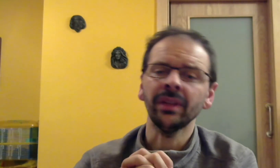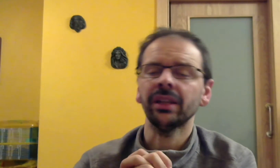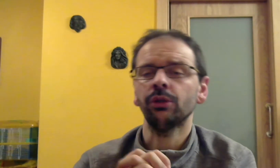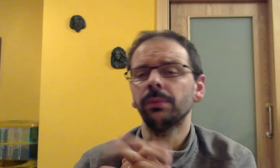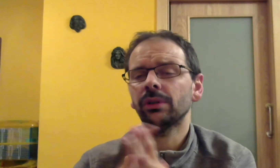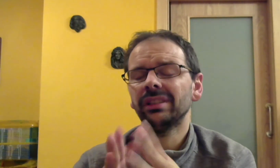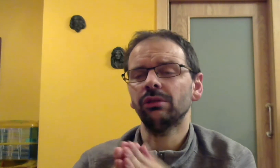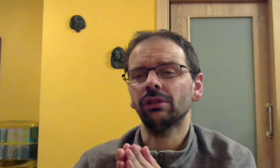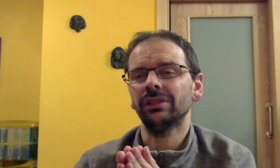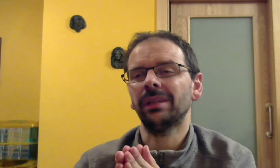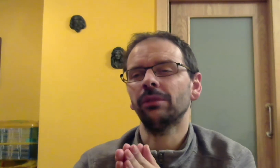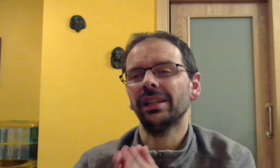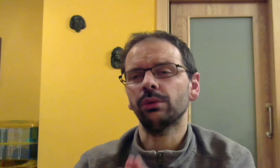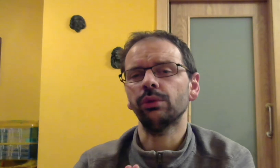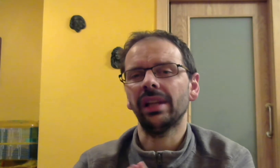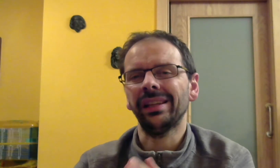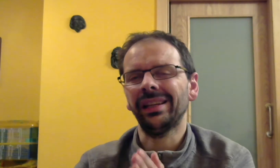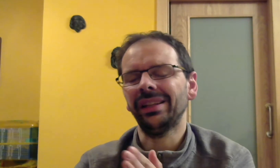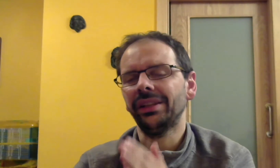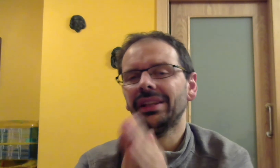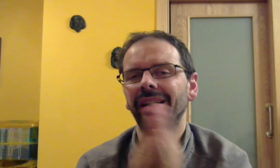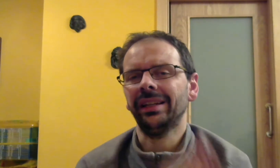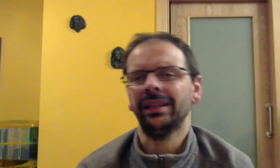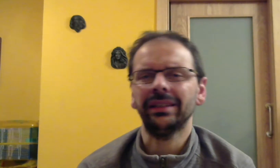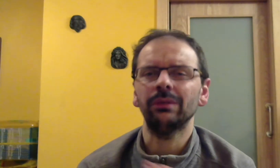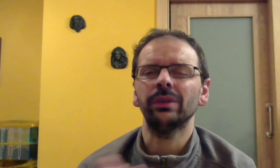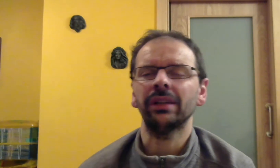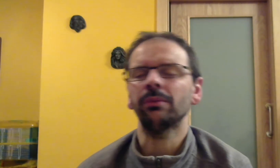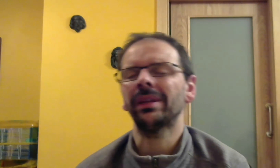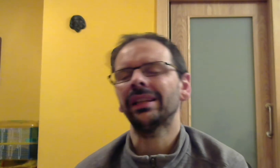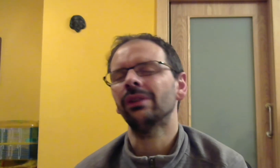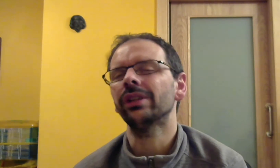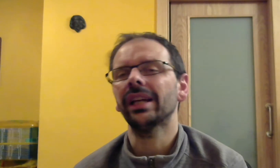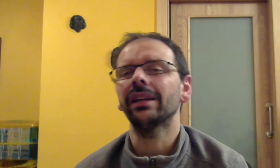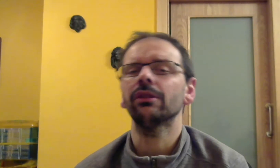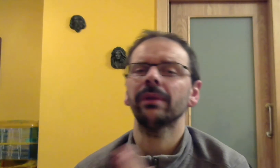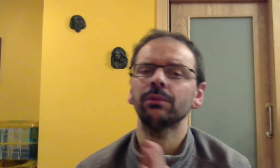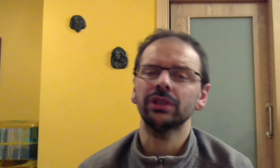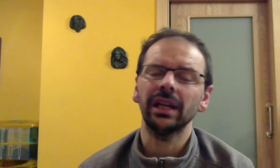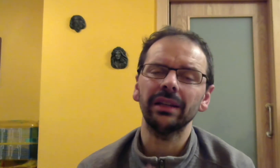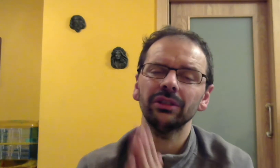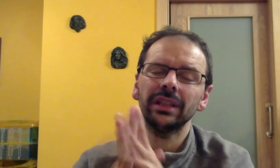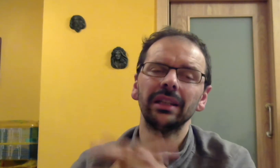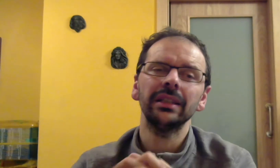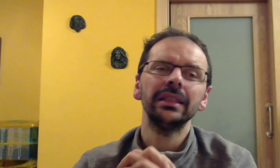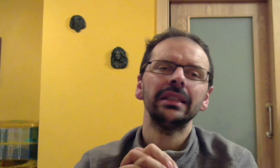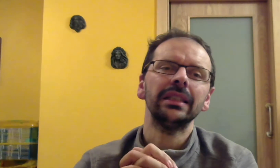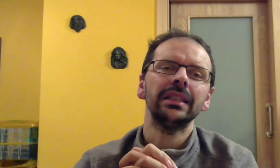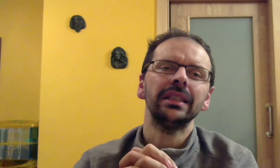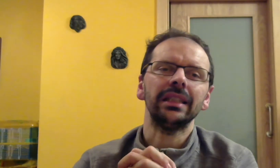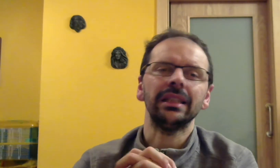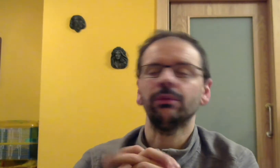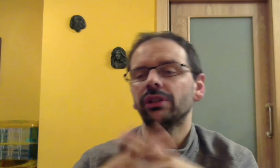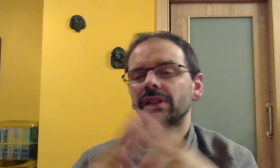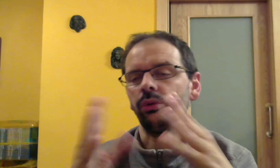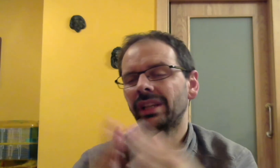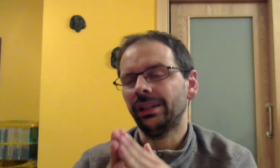Y un poco en esto encontramos la excusa de que le dicen que en el Tatooine hay un mandaloriano, va a buscarlo, tal. Y bueno, resulta que no